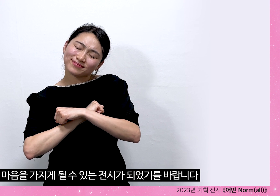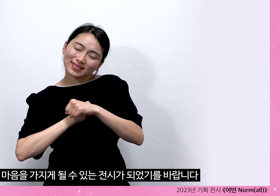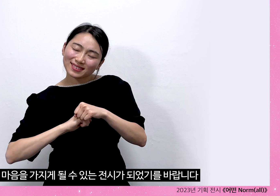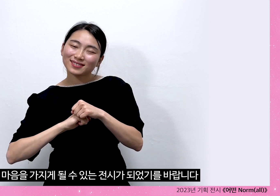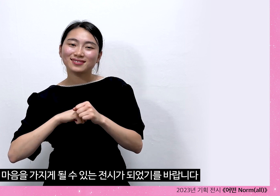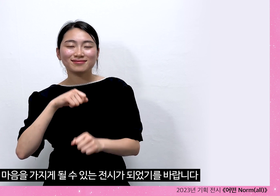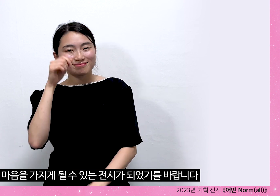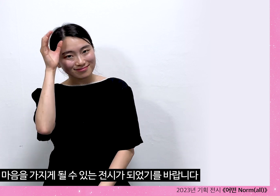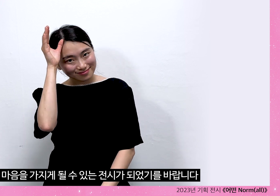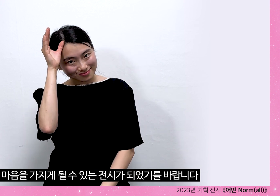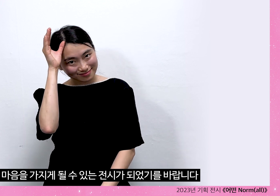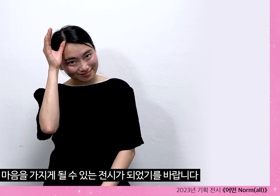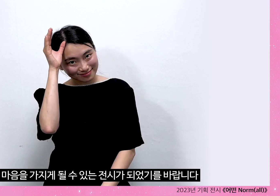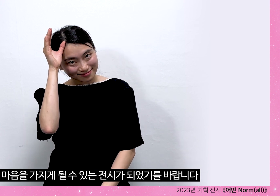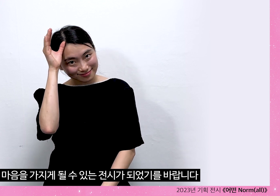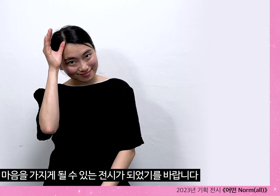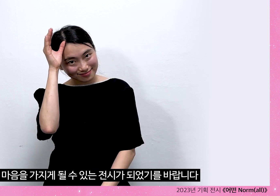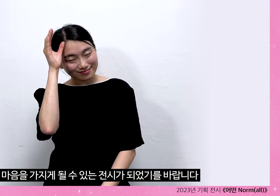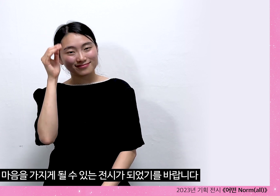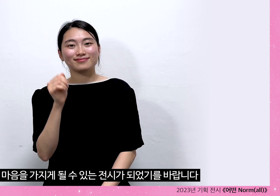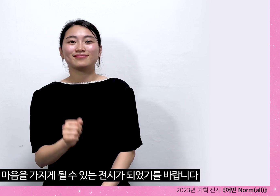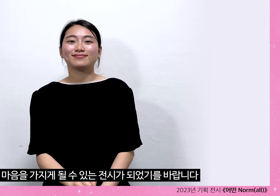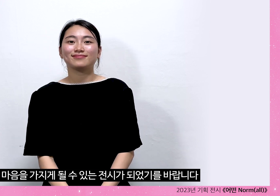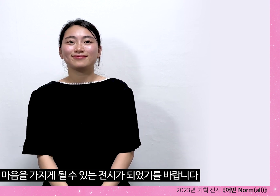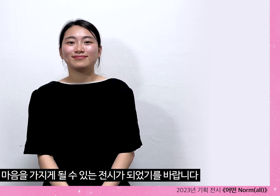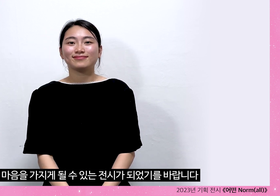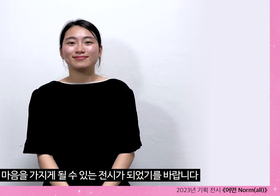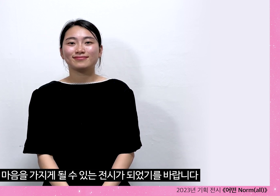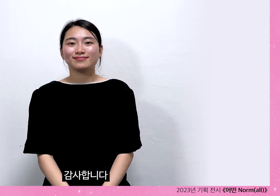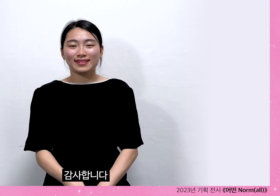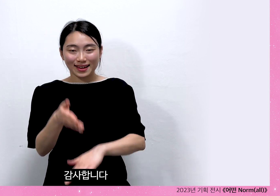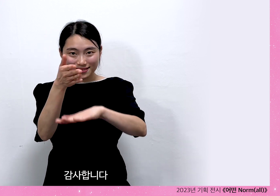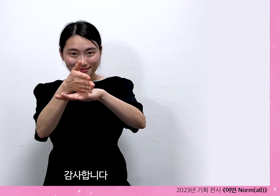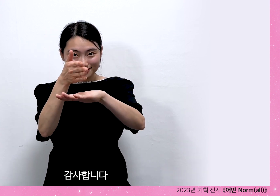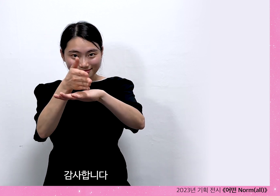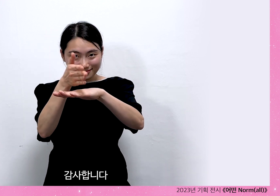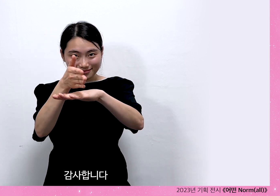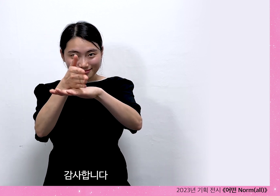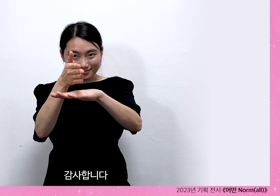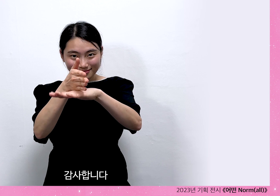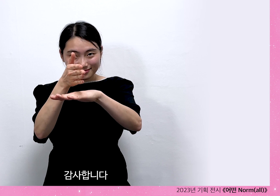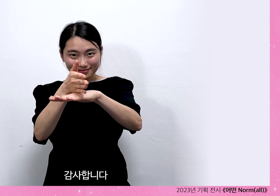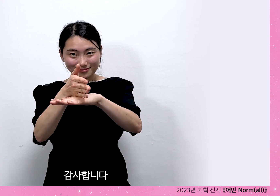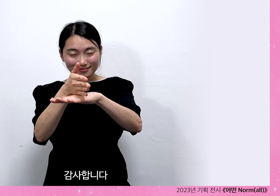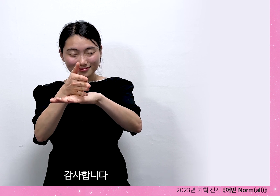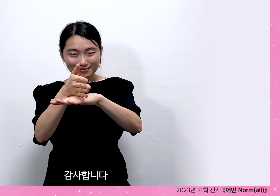전시가 되었기를 바랍니다. 감사합니다.